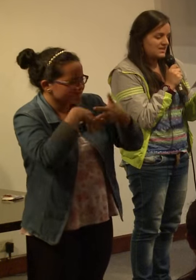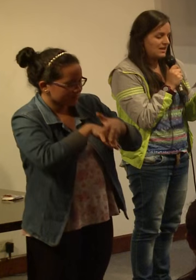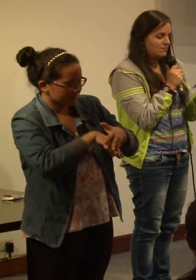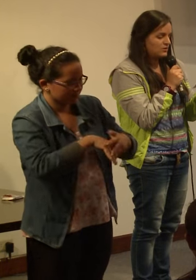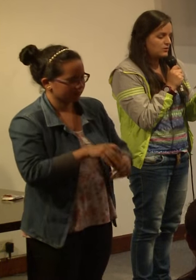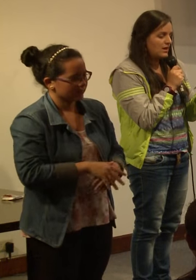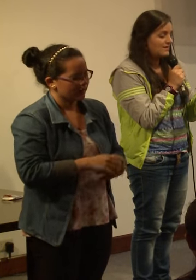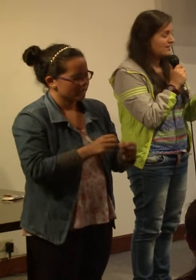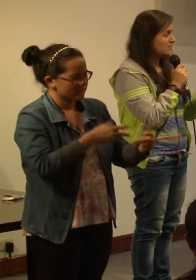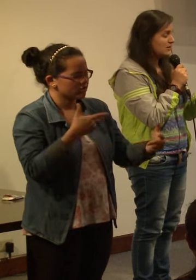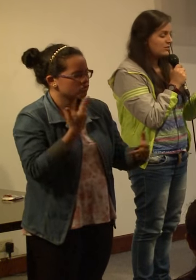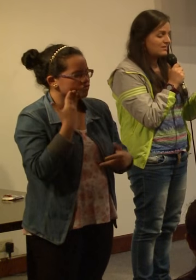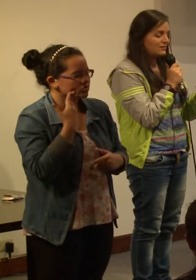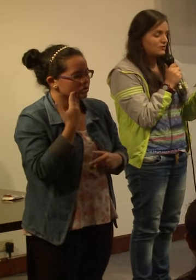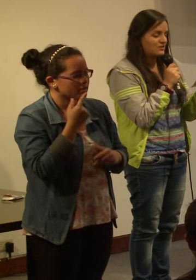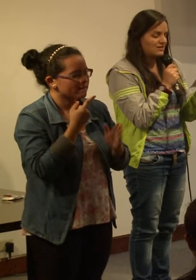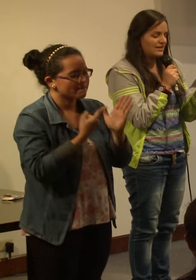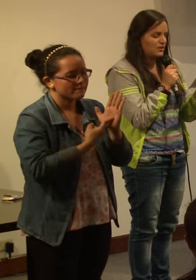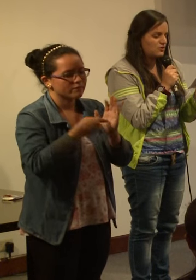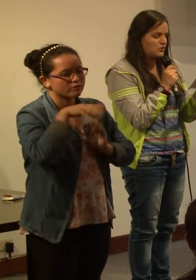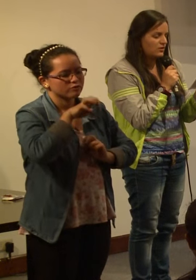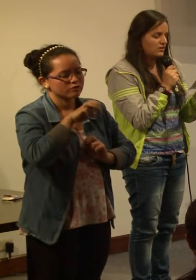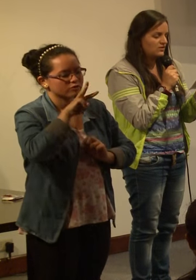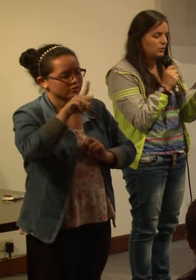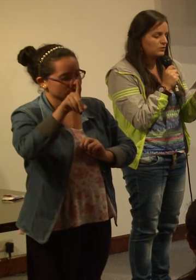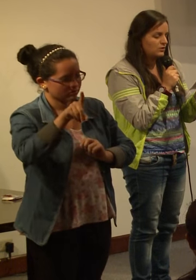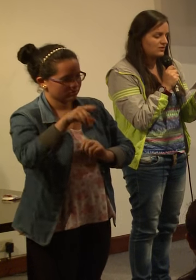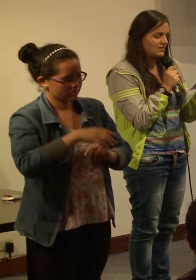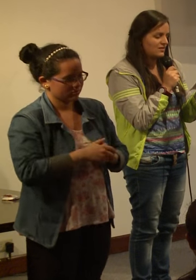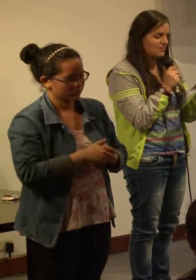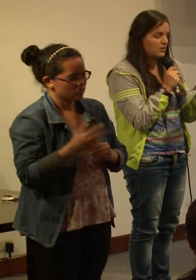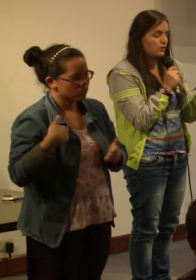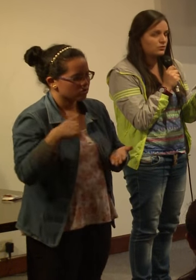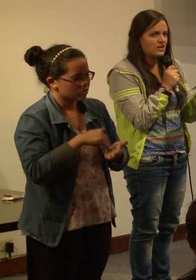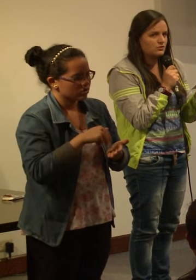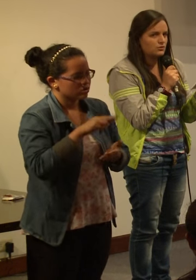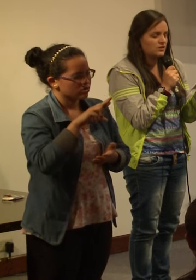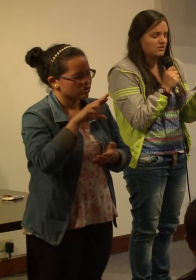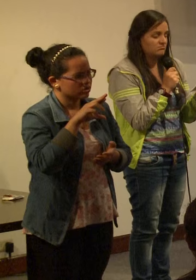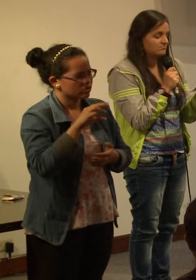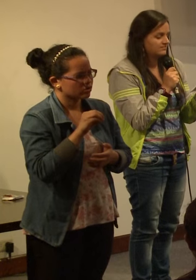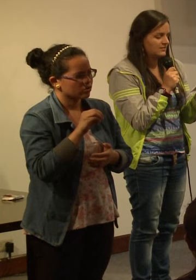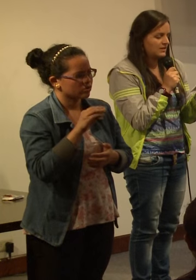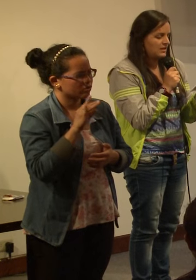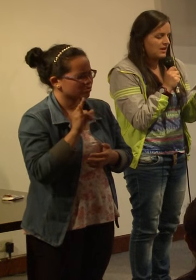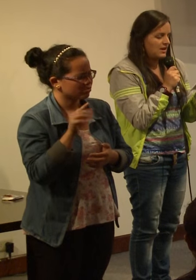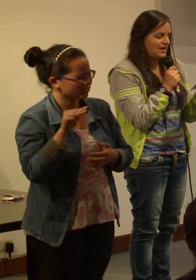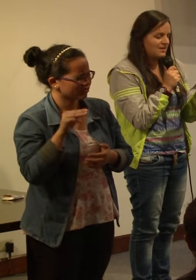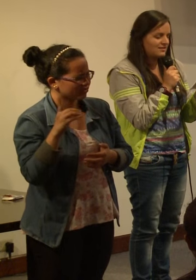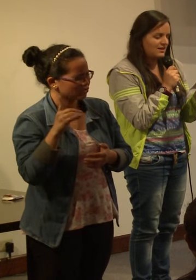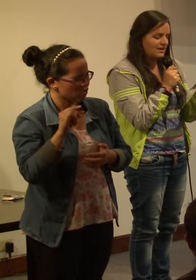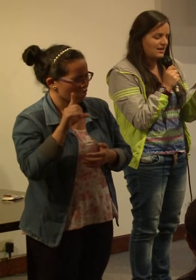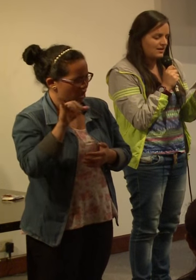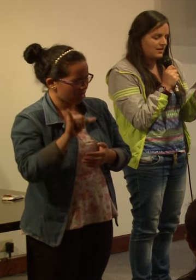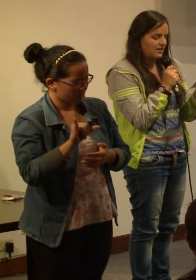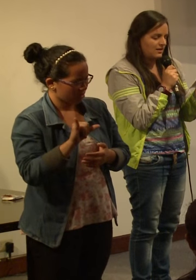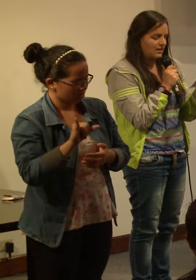La fecha de la pintura es de 1931 y su autor se llama Roald Dulli.